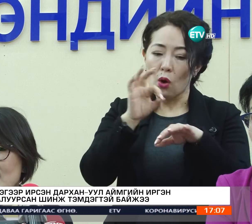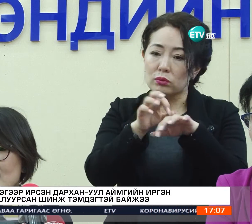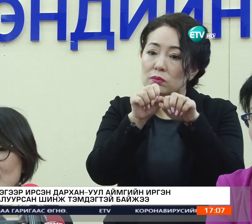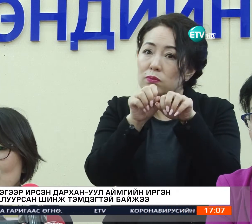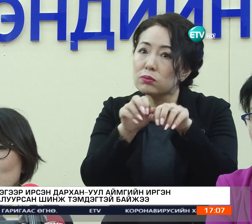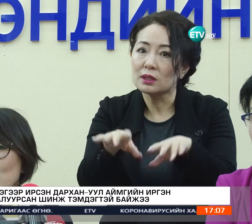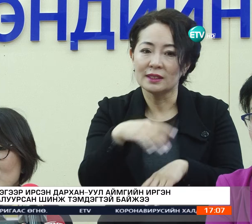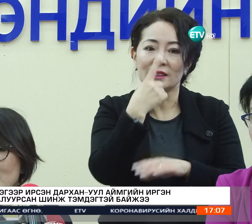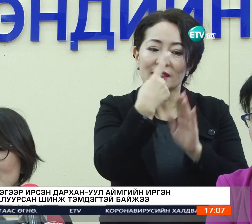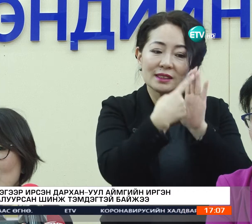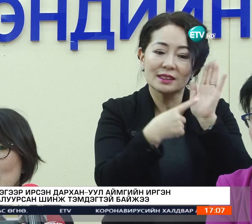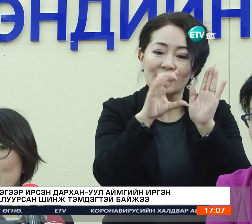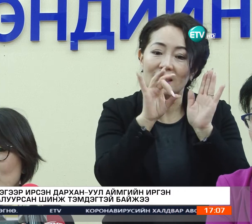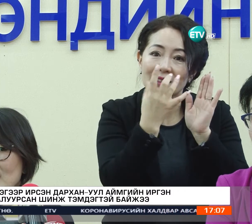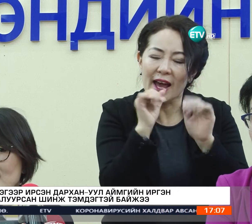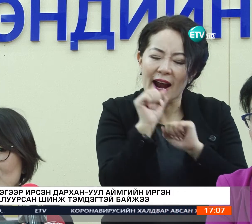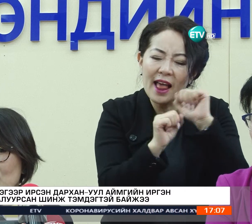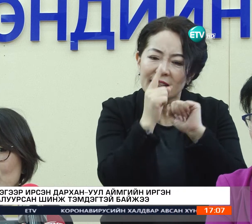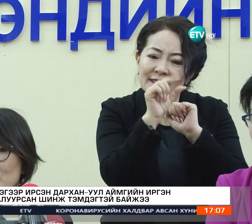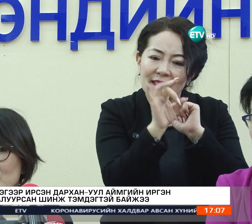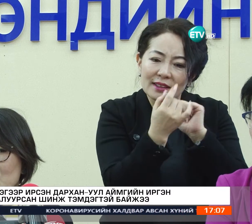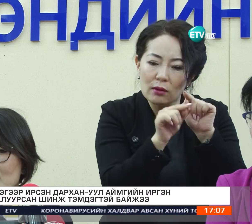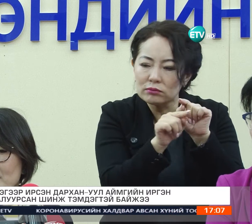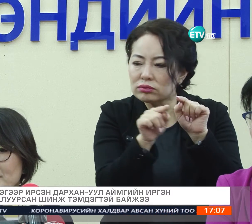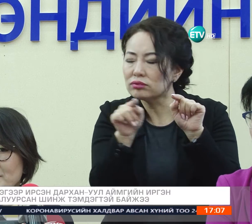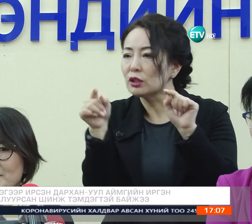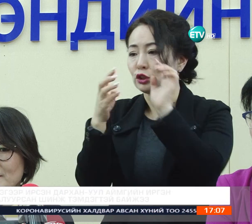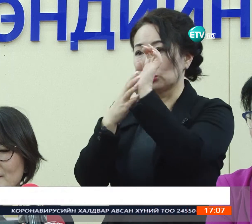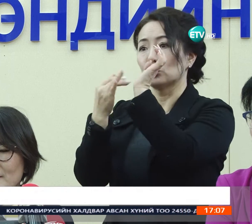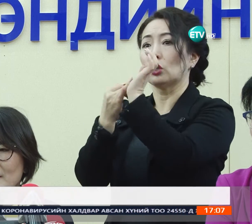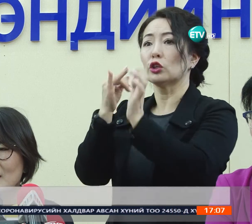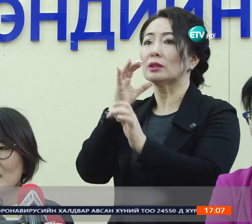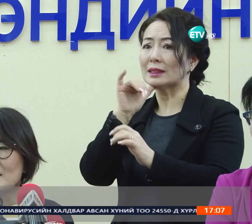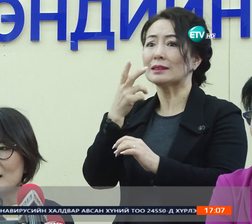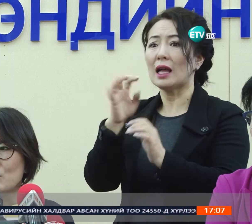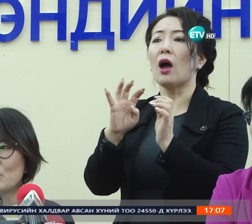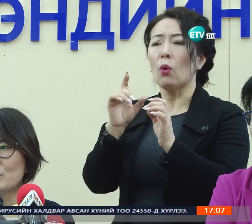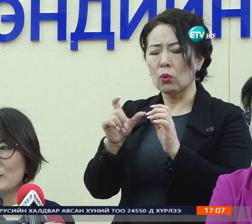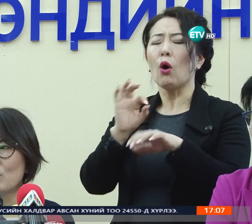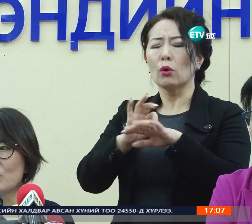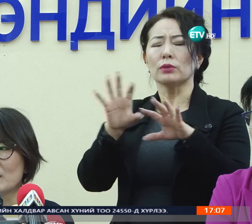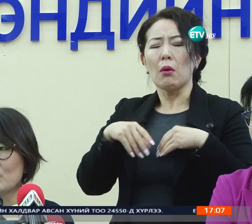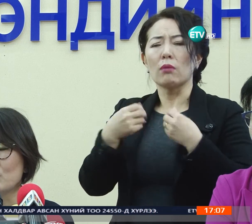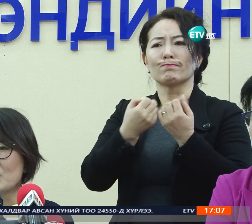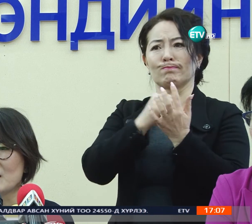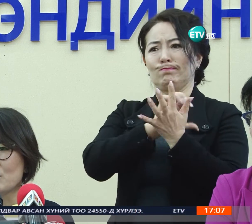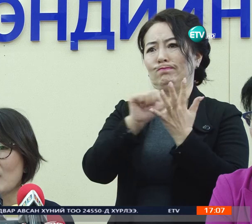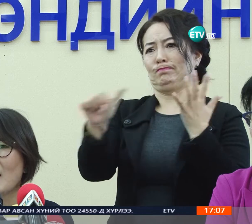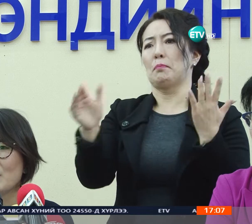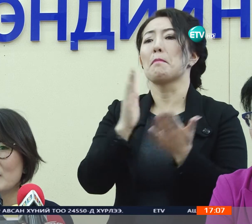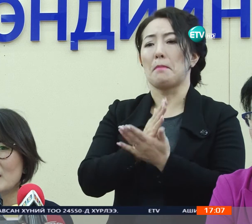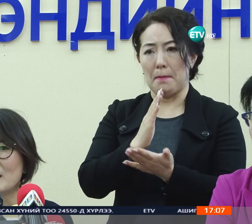97 настай хүн хүртэл бүх наснд бүртгэгдэж байна. За нууц үеийн хугацаа бол